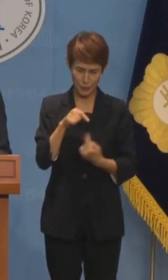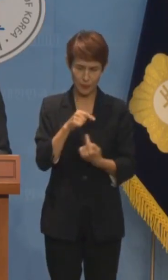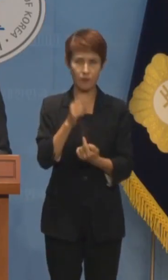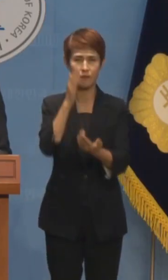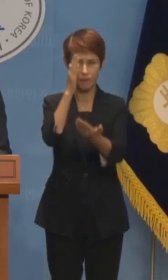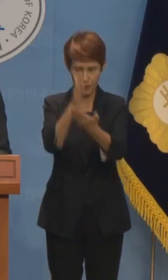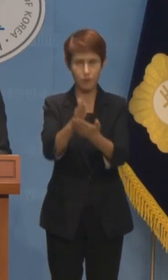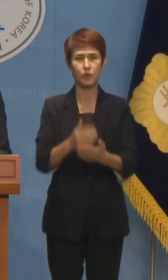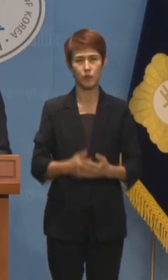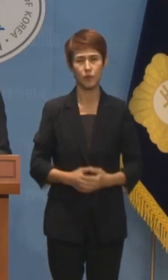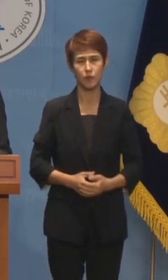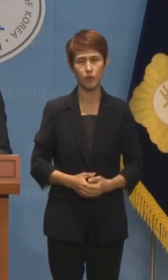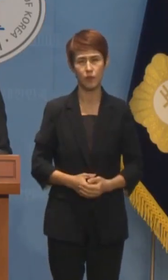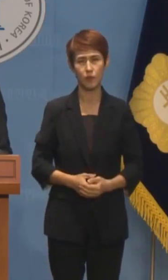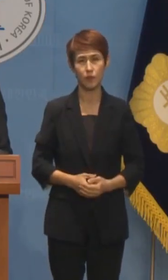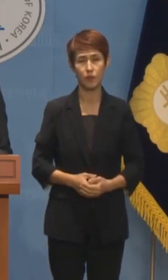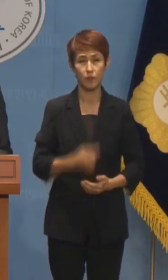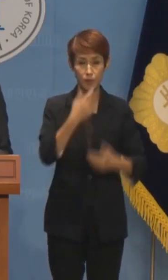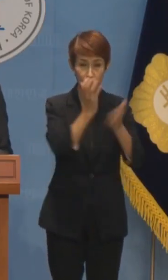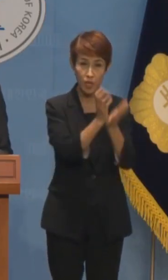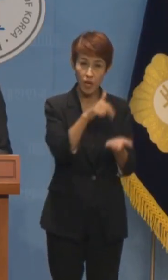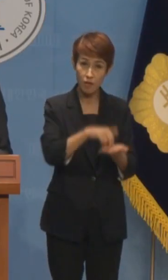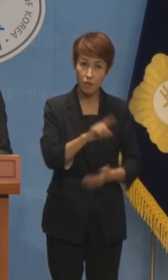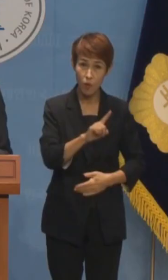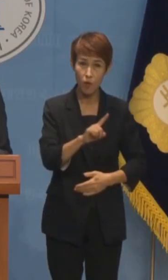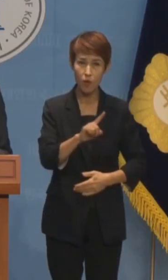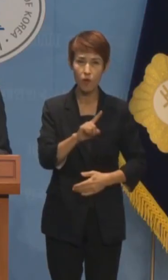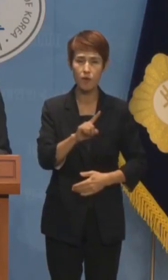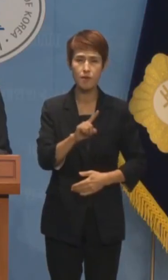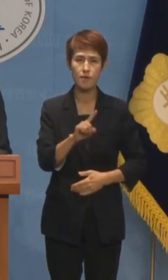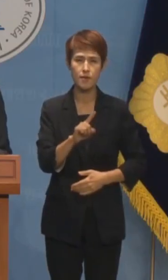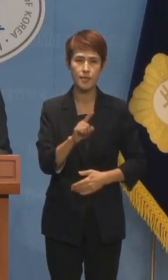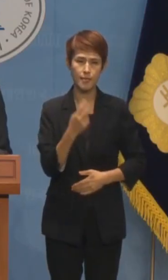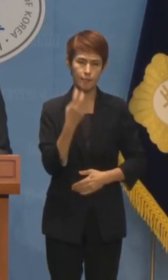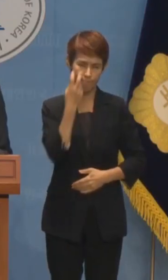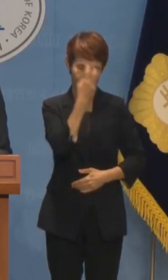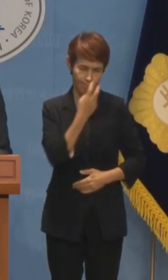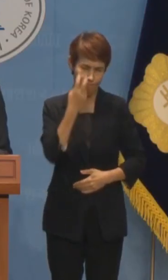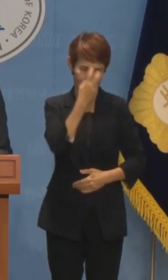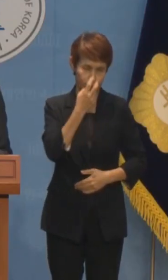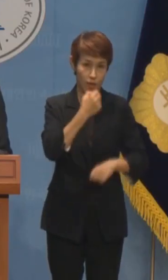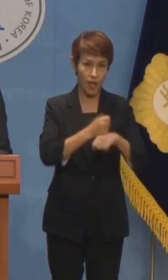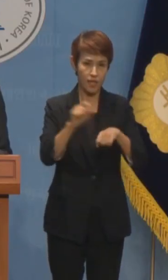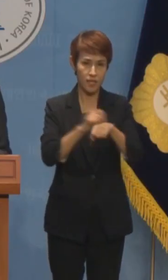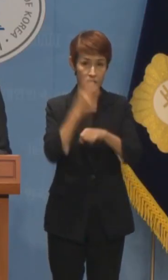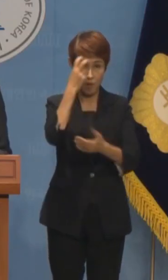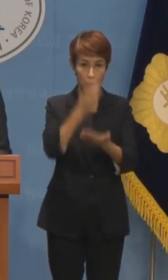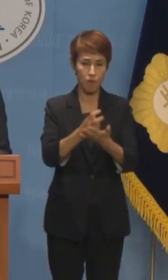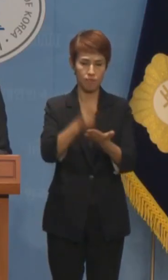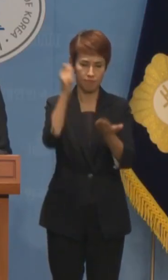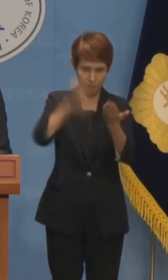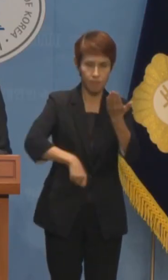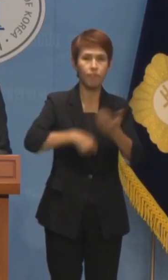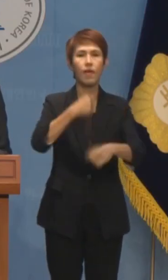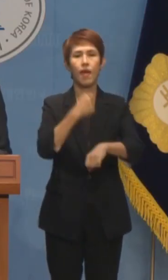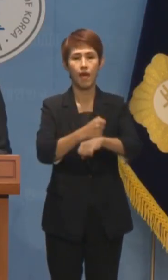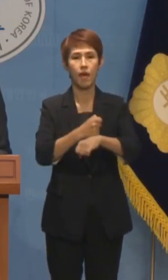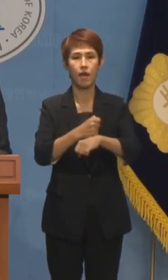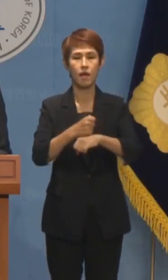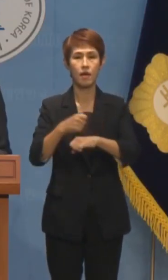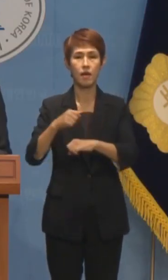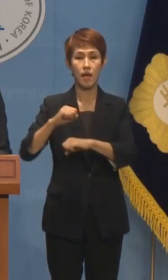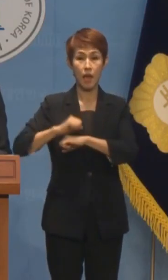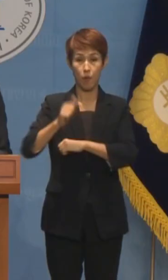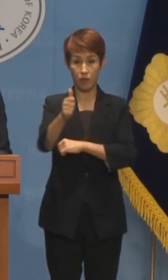멈추십시오. 더불어민주당은 모든 수단을 동원해 특검법을 관철하고 해병대원